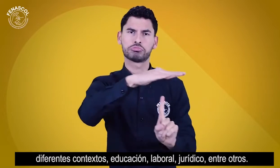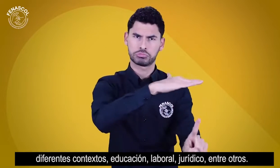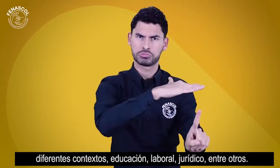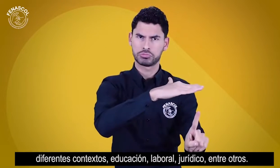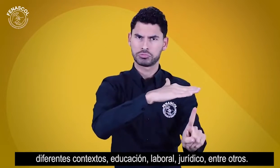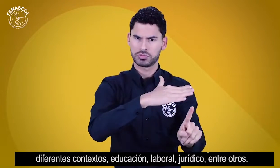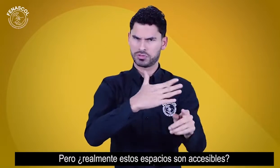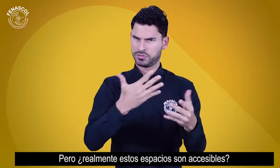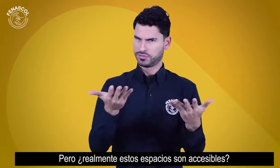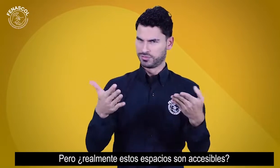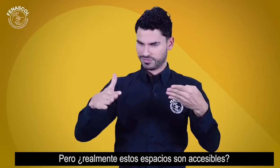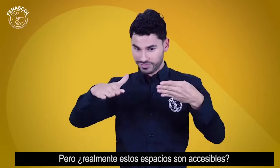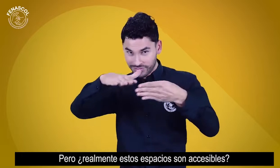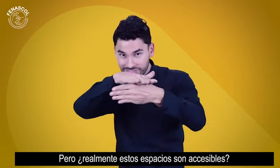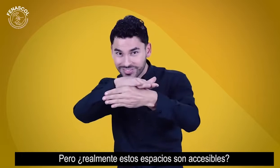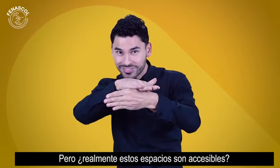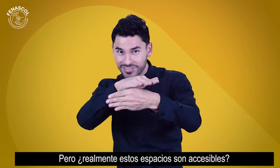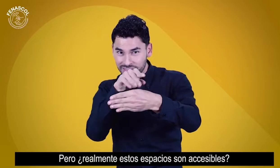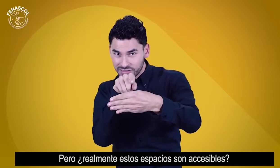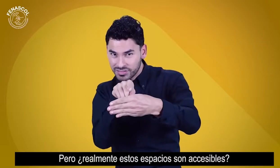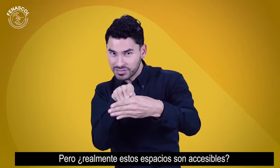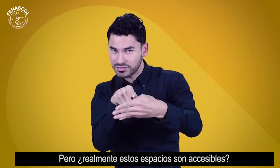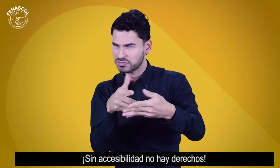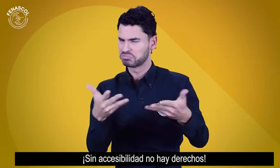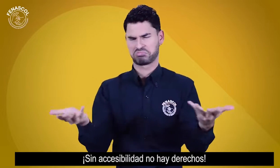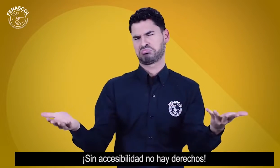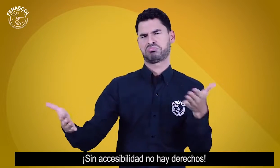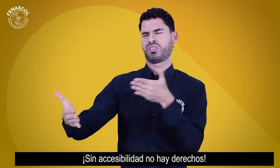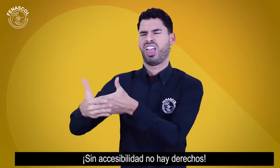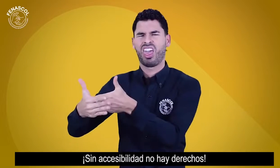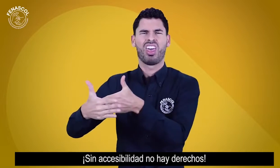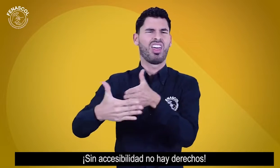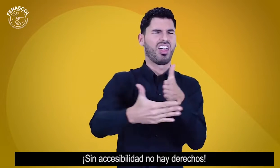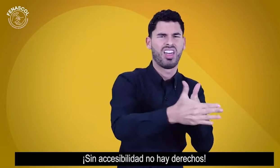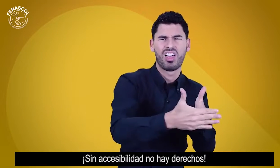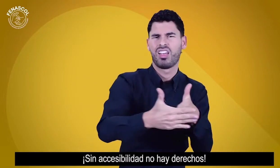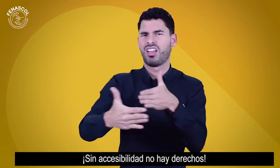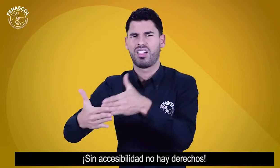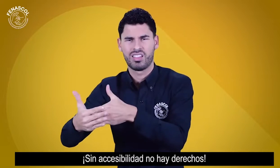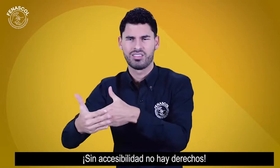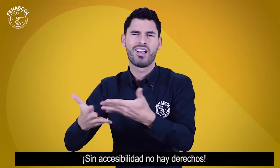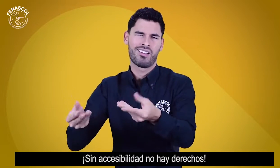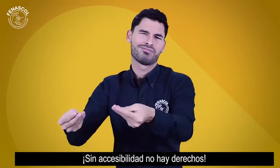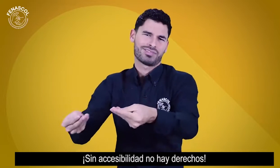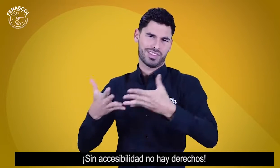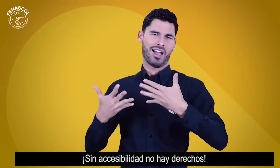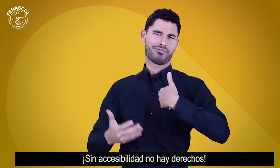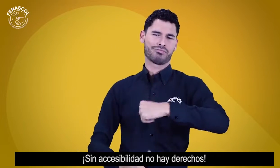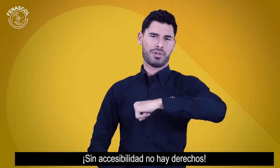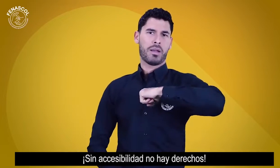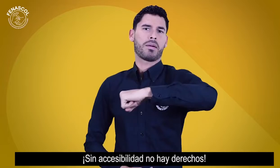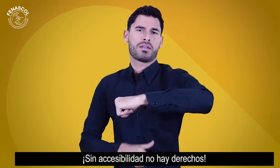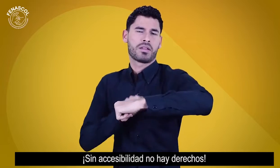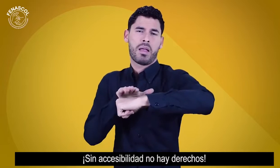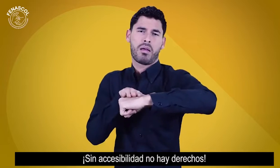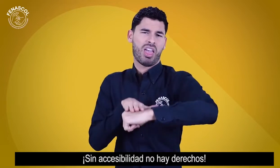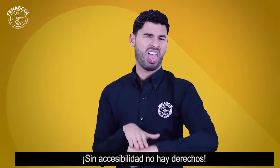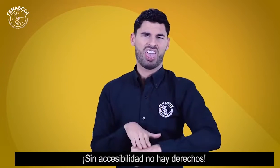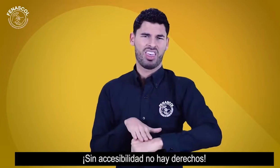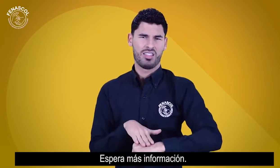entre otros. ¿Pero realmente estos espacios son accesibles? Sin accesibilidad no hay derechos.